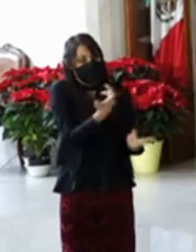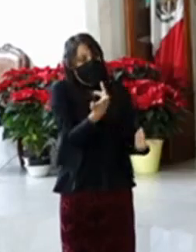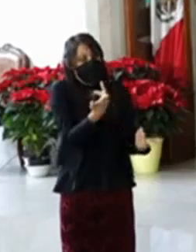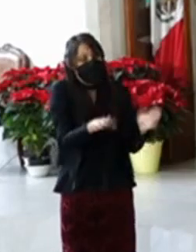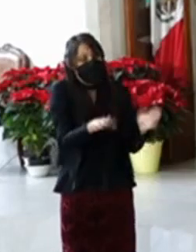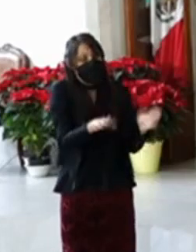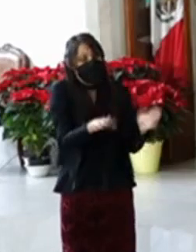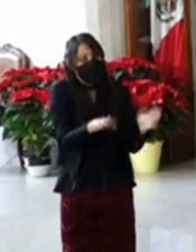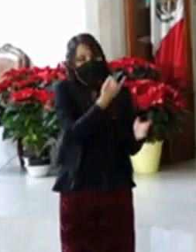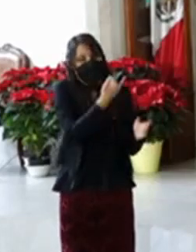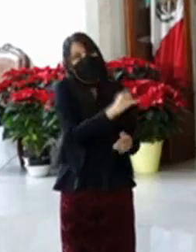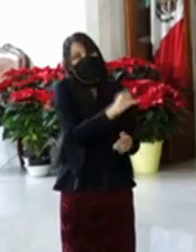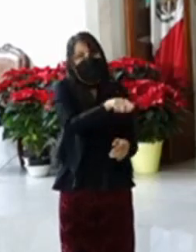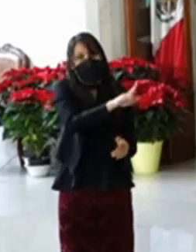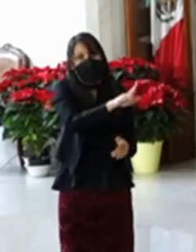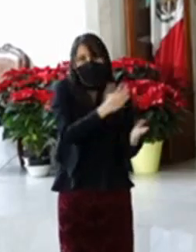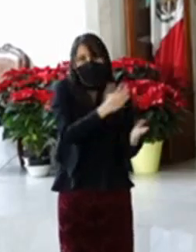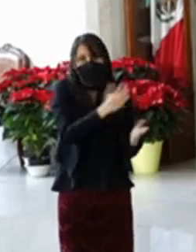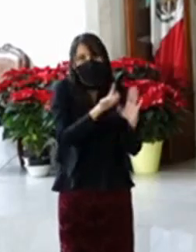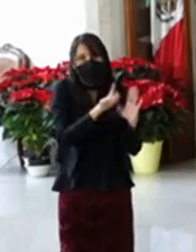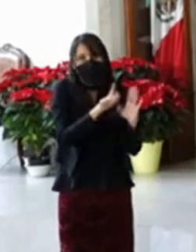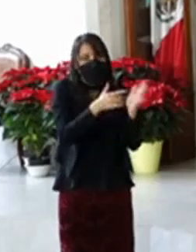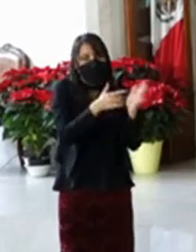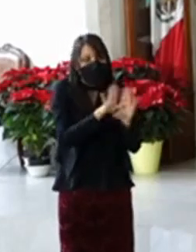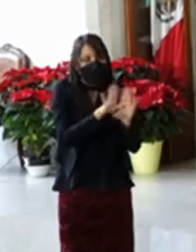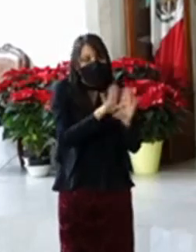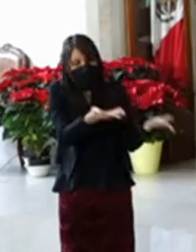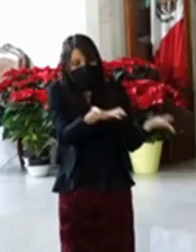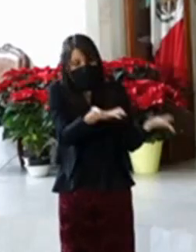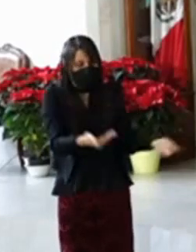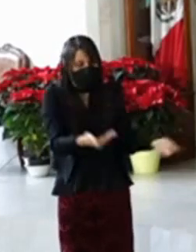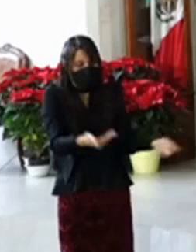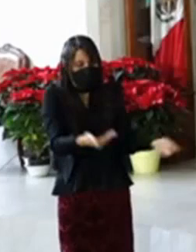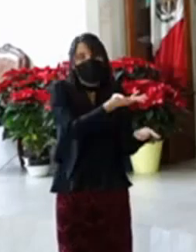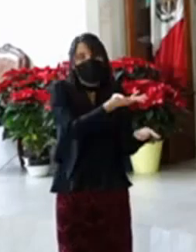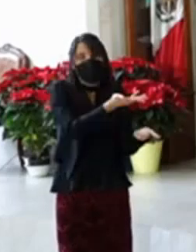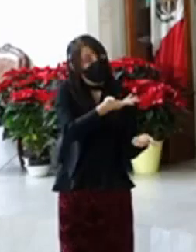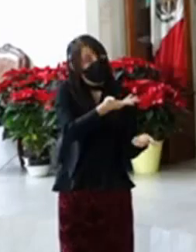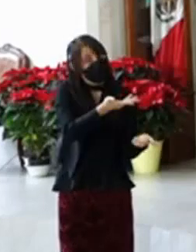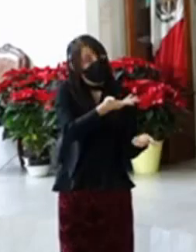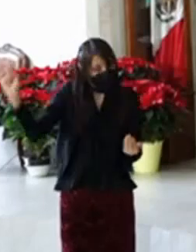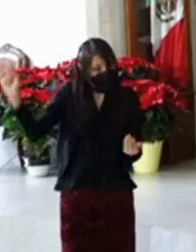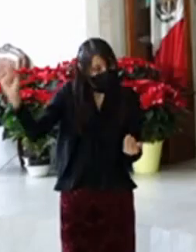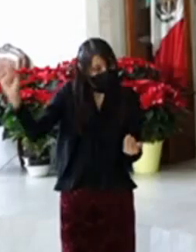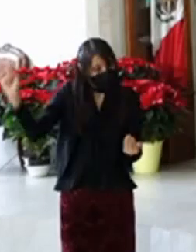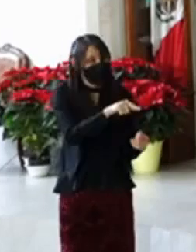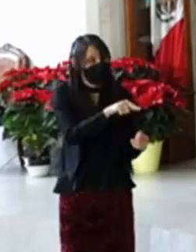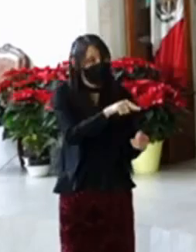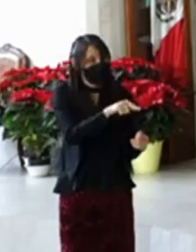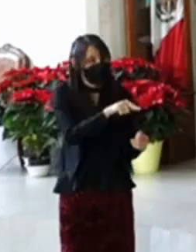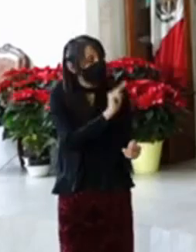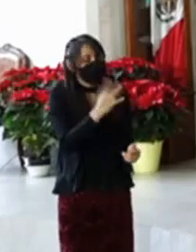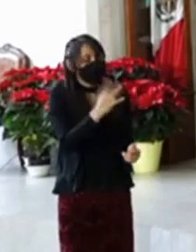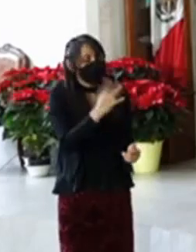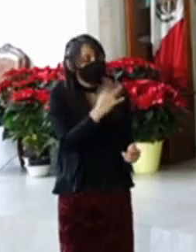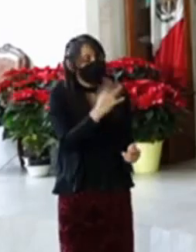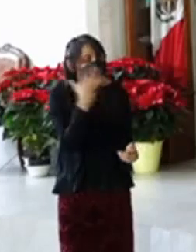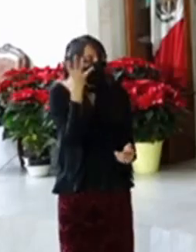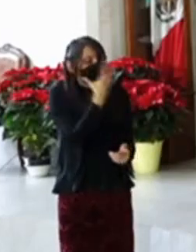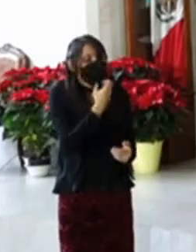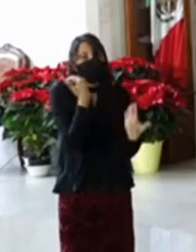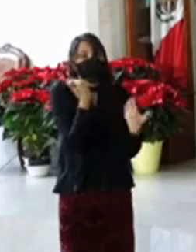la mirada del Padre sobre el Hijo, llena de verdad y de gozo, es